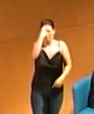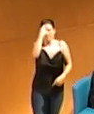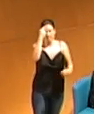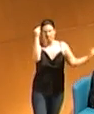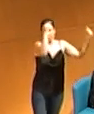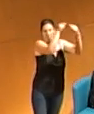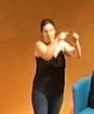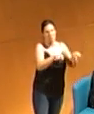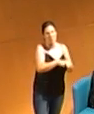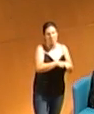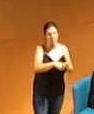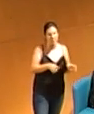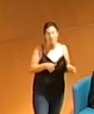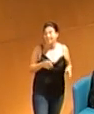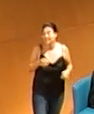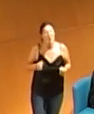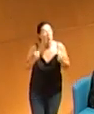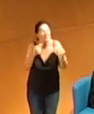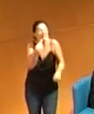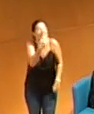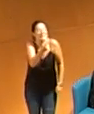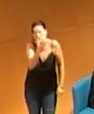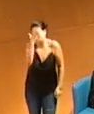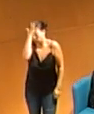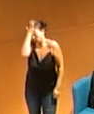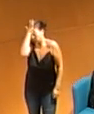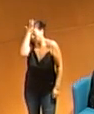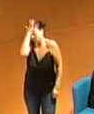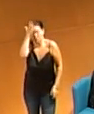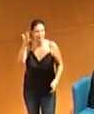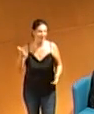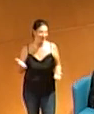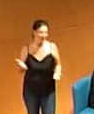que, mon Dieu, vous vous rendez compte, si les parents ils disent ça, d'abord de le dire